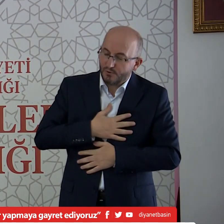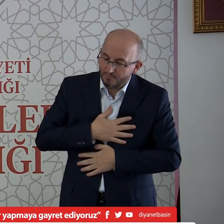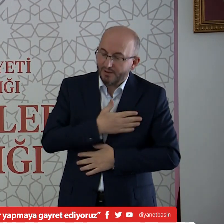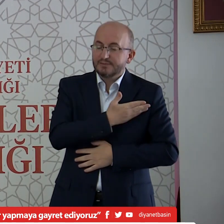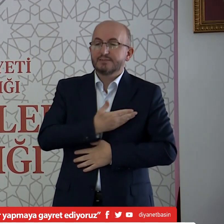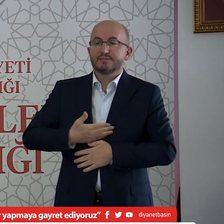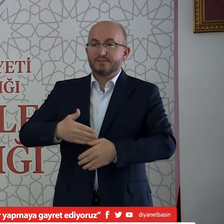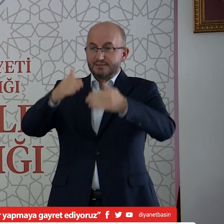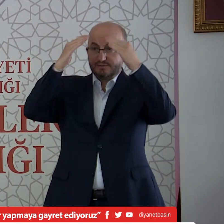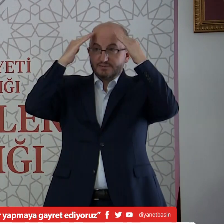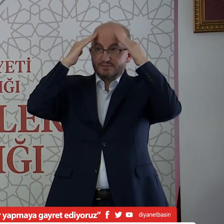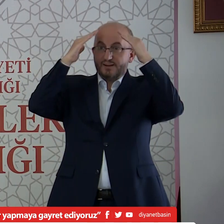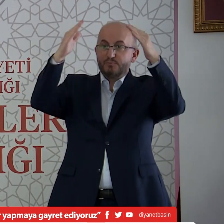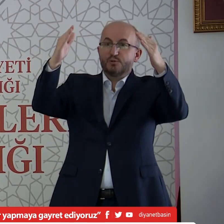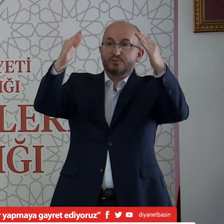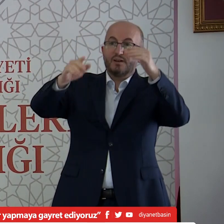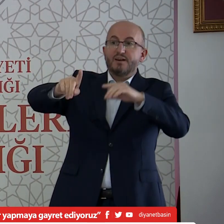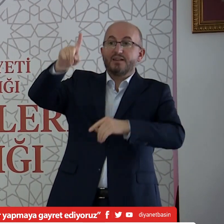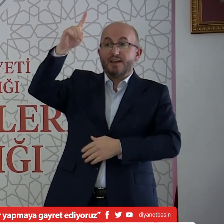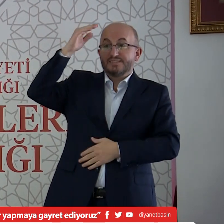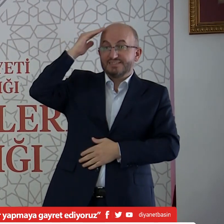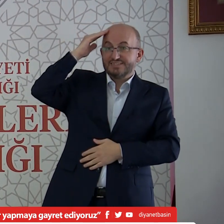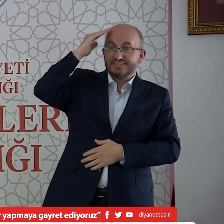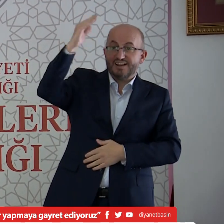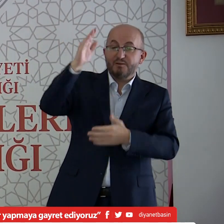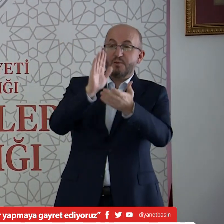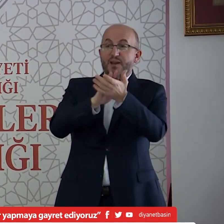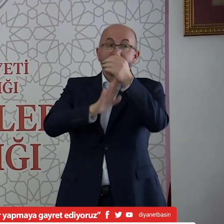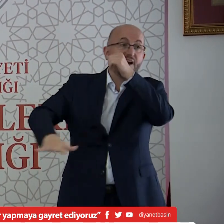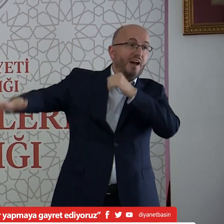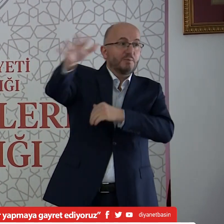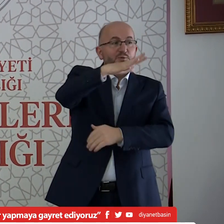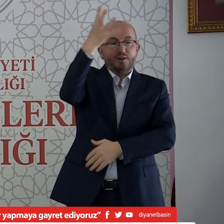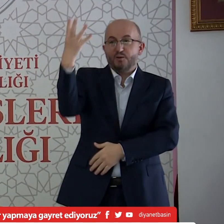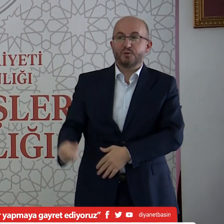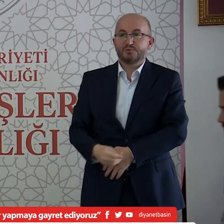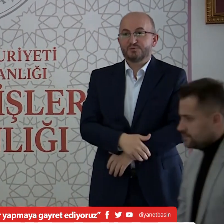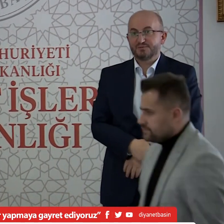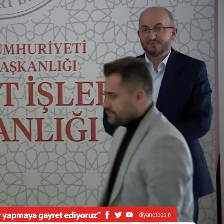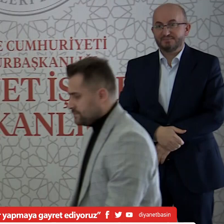muhabbetlerimle selamlıyorum. Allah'ın selamı, rahmeti, bereketi hepinizin üzerine olsun.